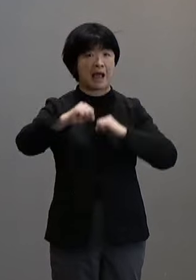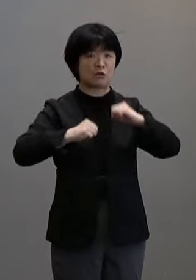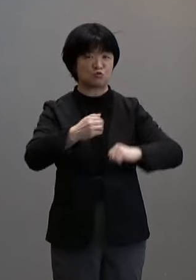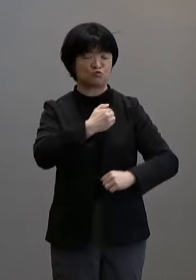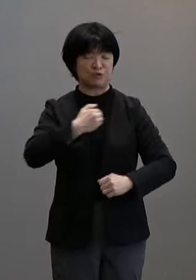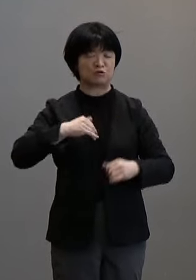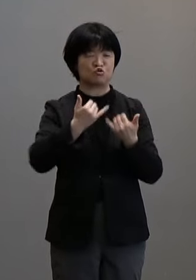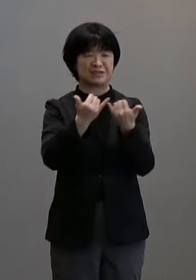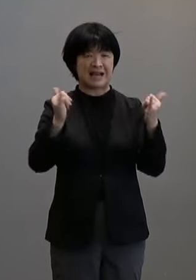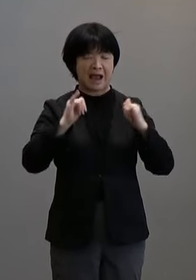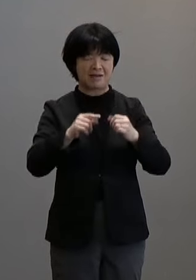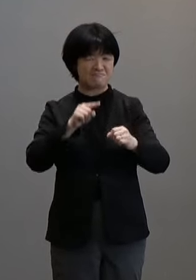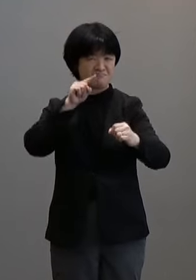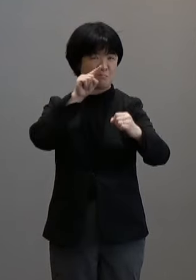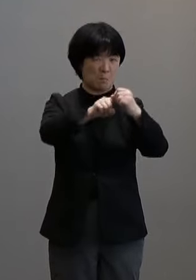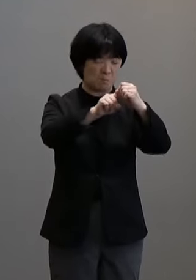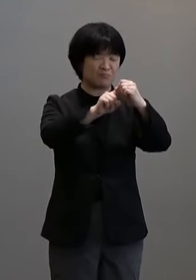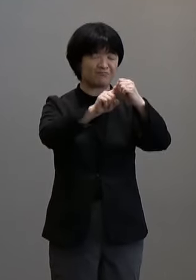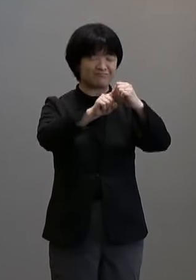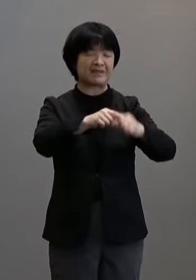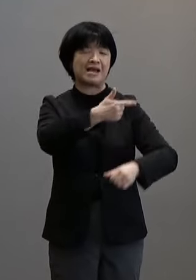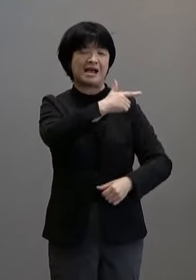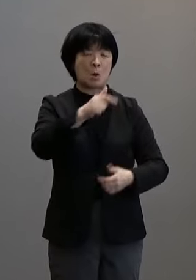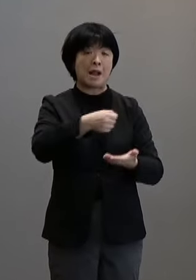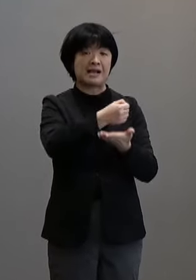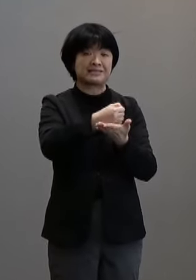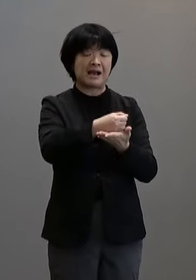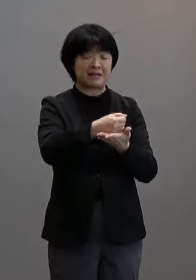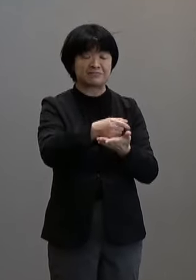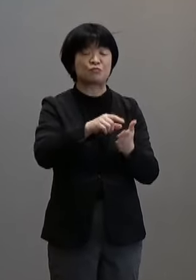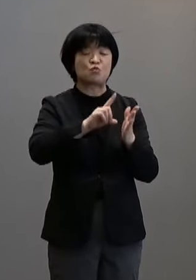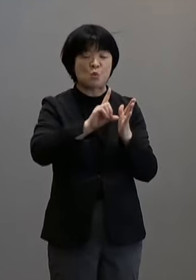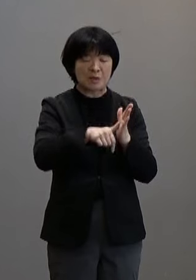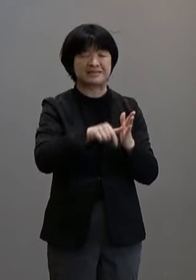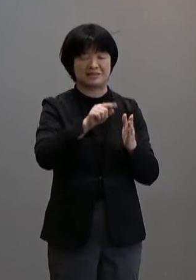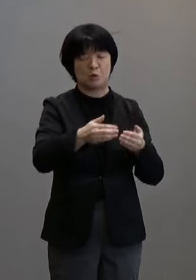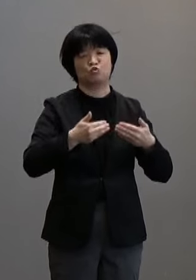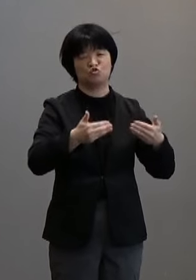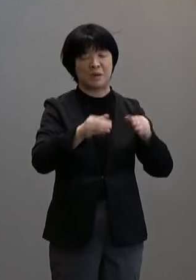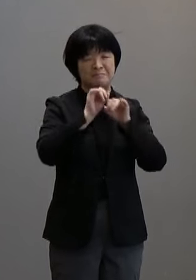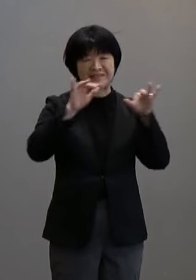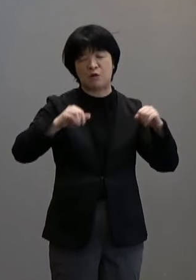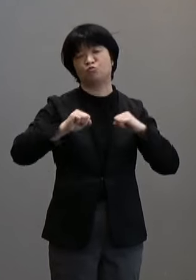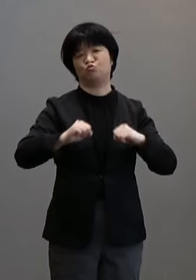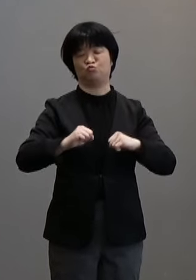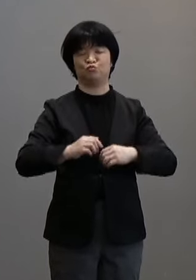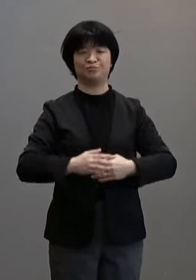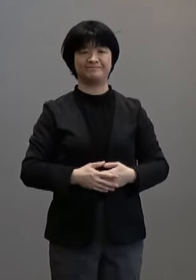会の実現を目指しており、あらゆる機会を捉えて男女共同参画を推進してまいります。